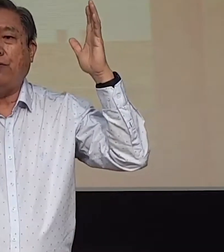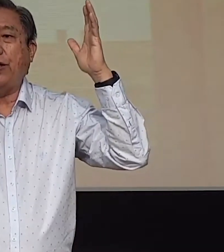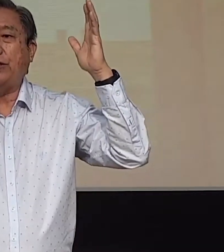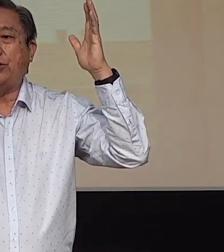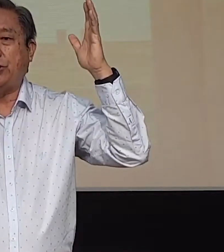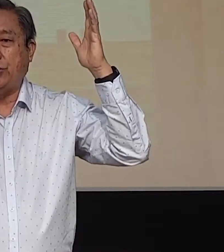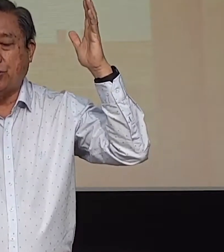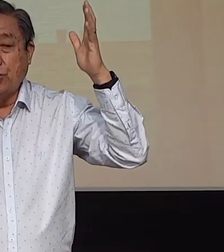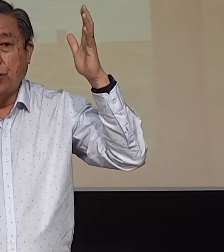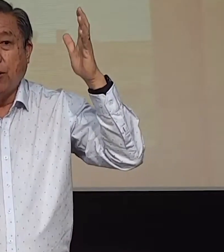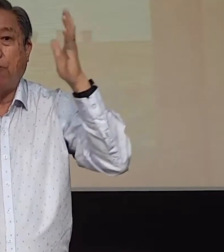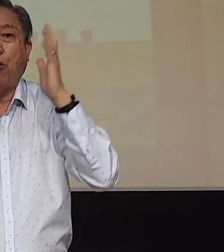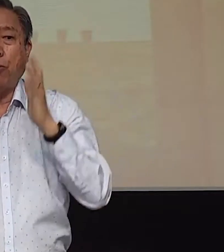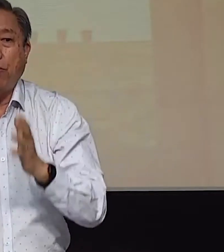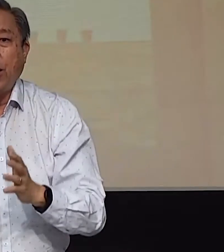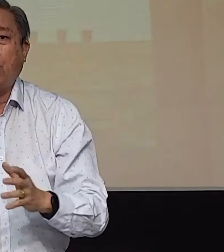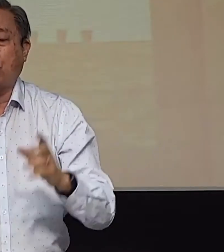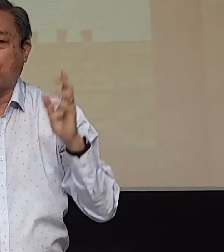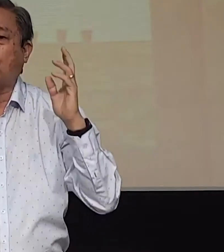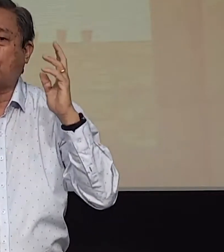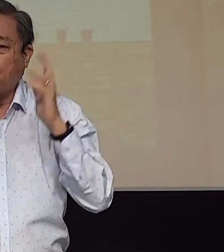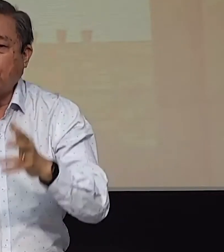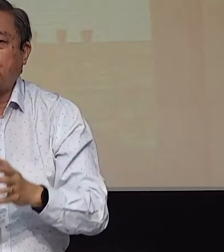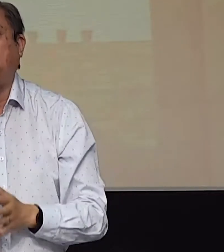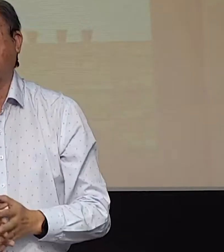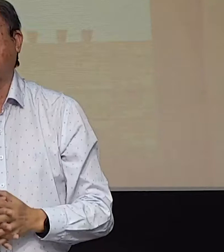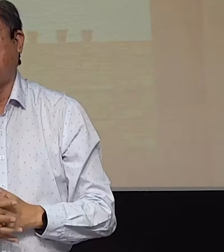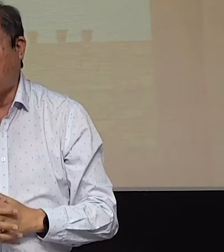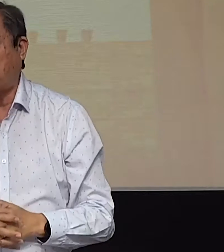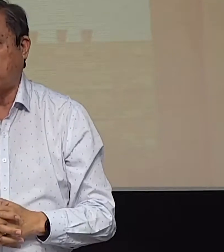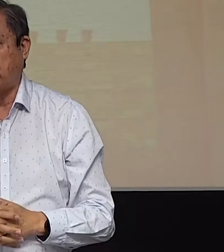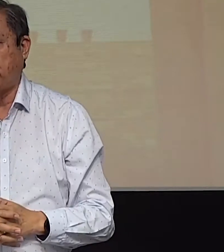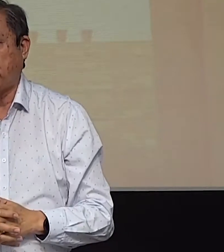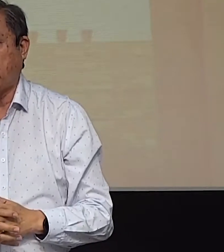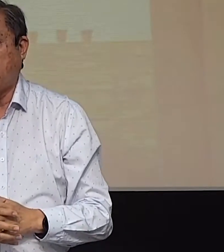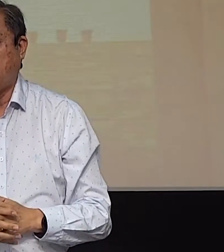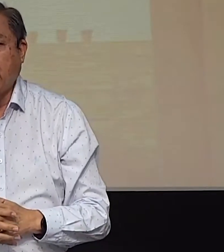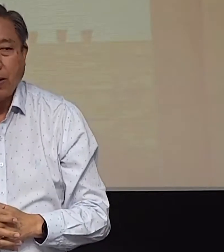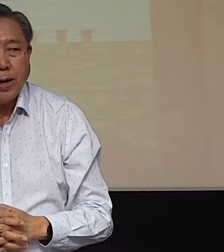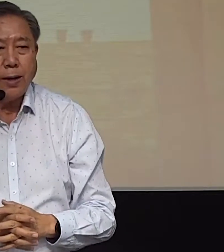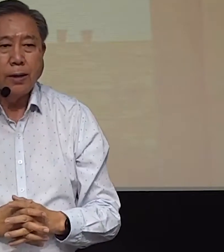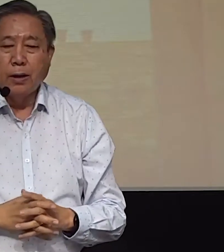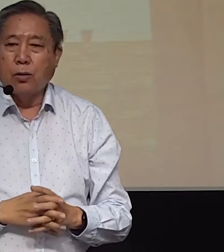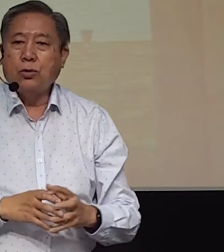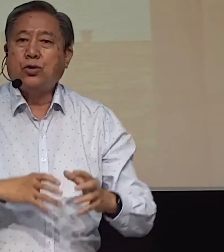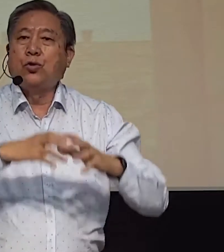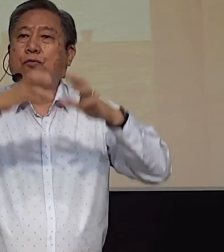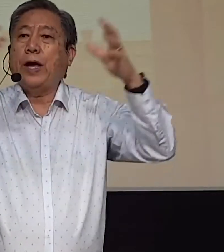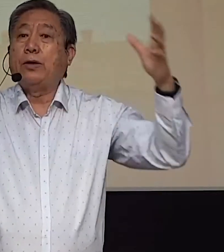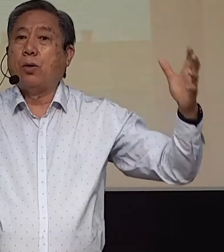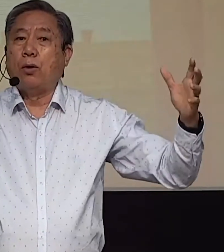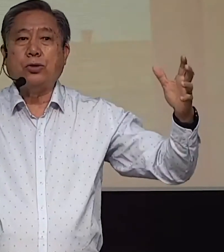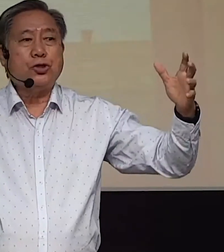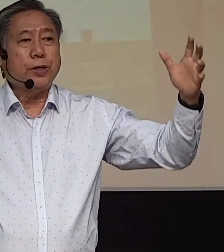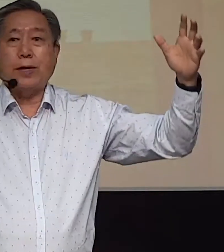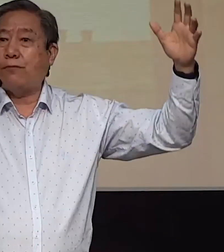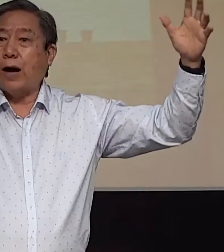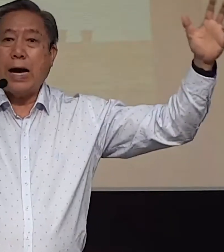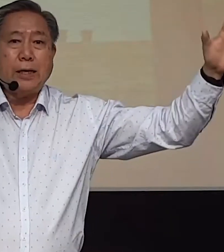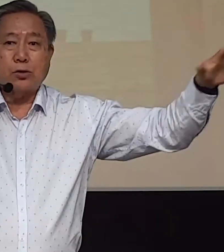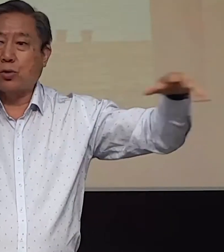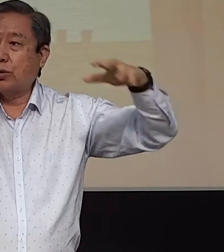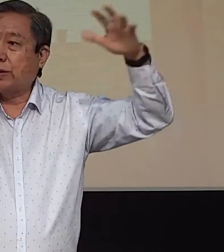é vertido por meio dos 2 bicos de ouro. Não é um chuveiro onde